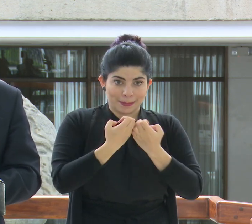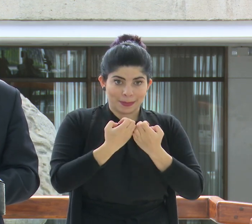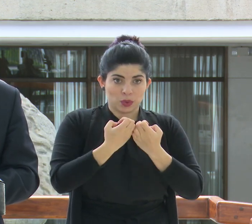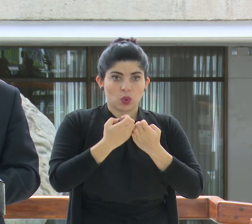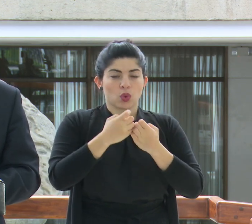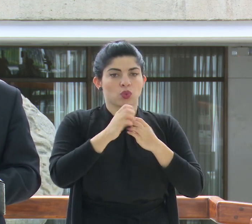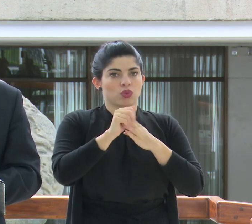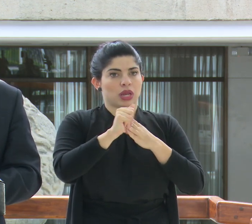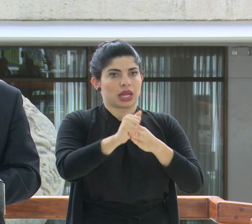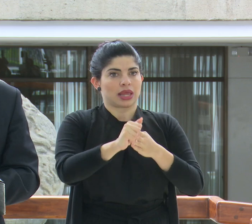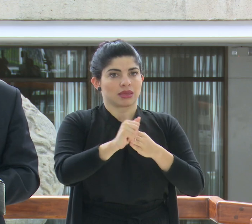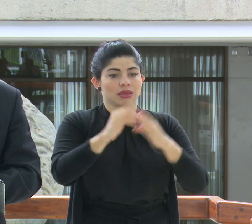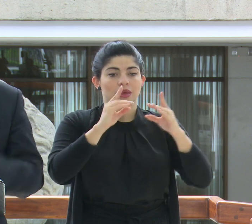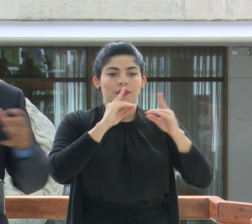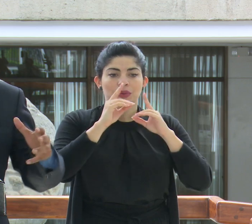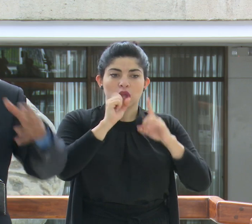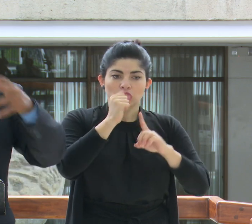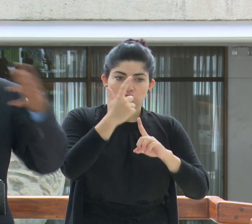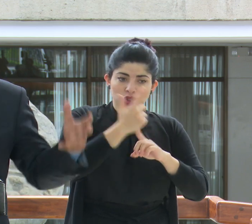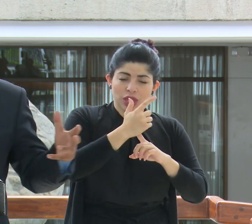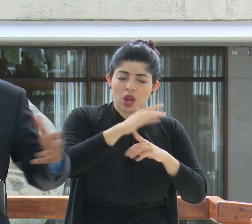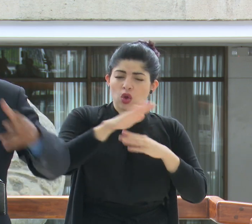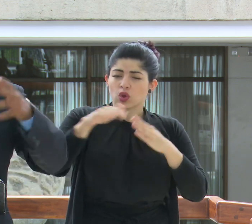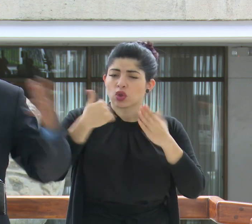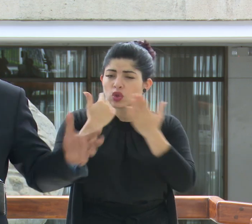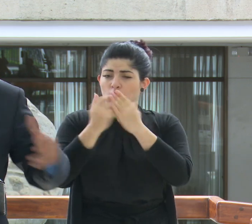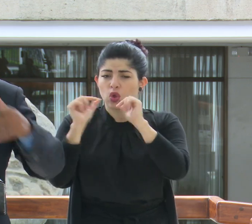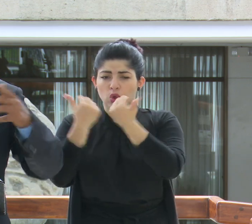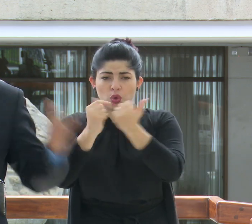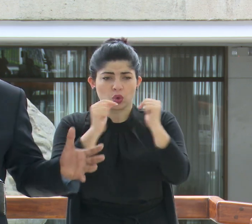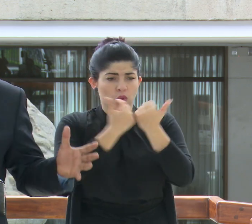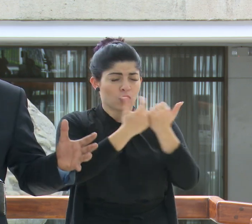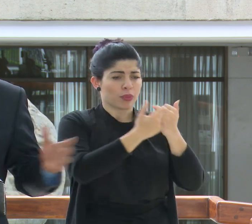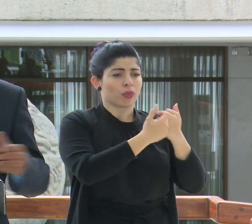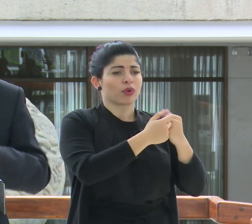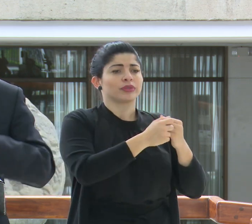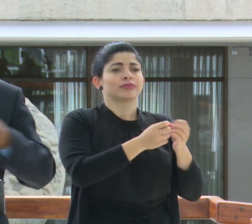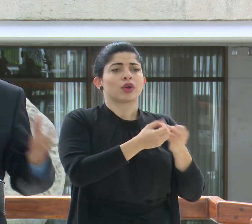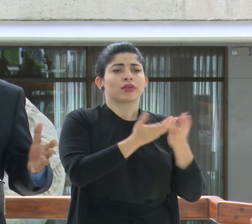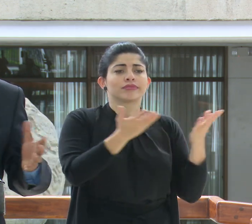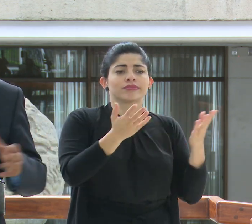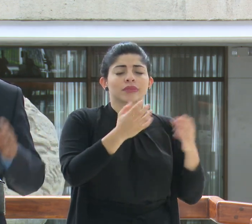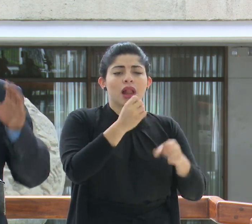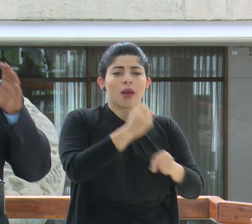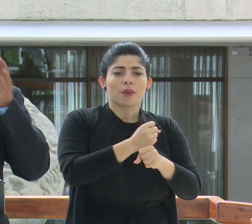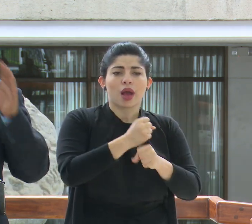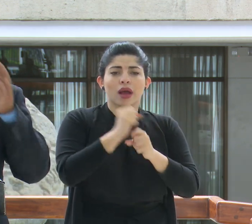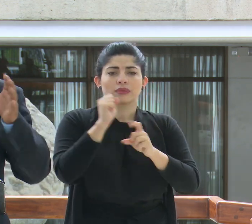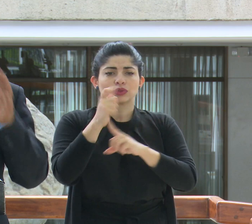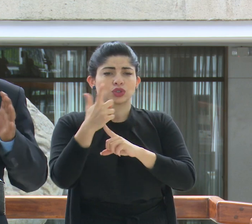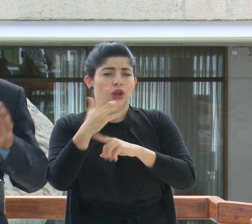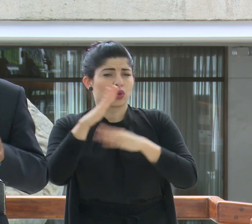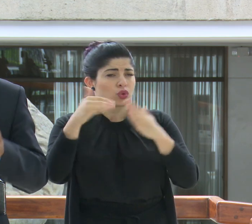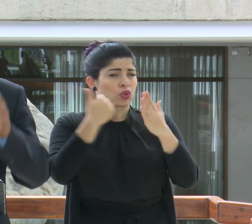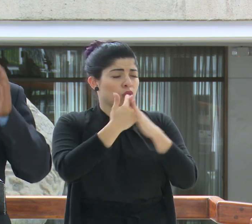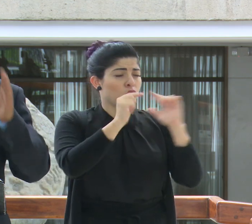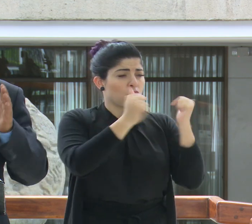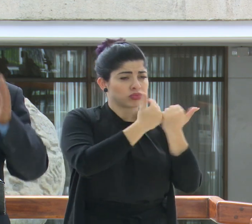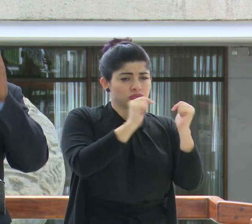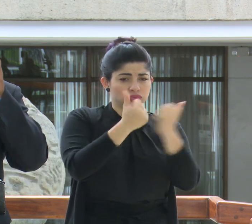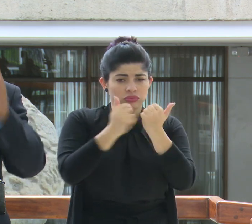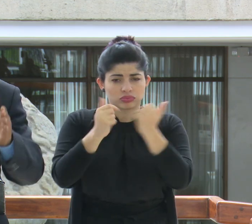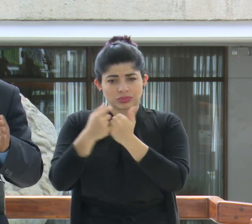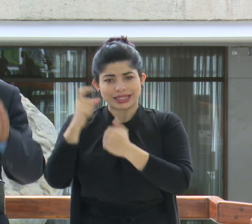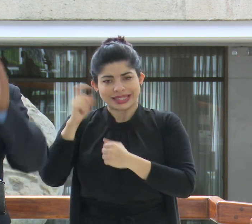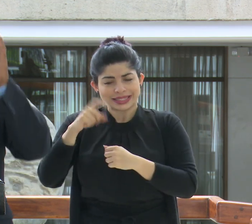tiene, lidera. Diálogo social con todos los sectores productivos, laborales, sociales, con todos los sectores